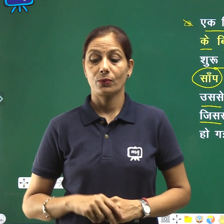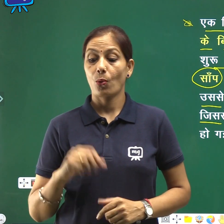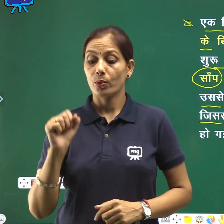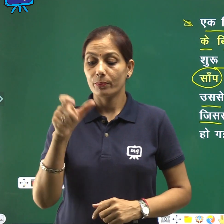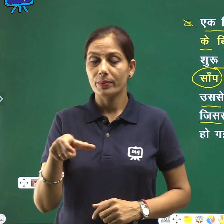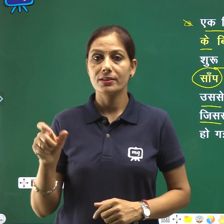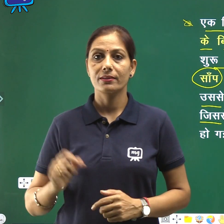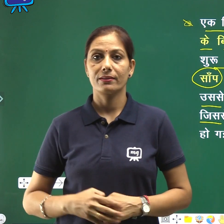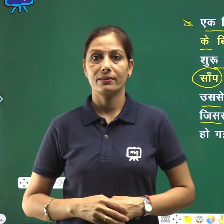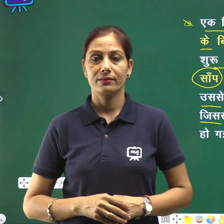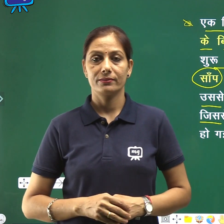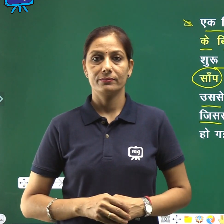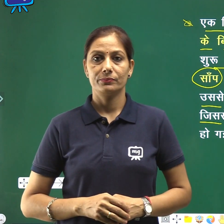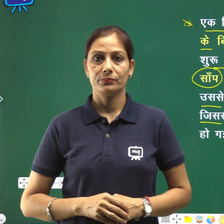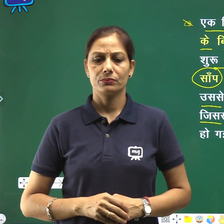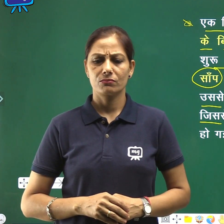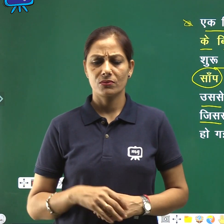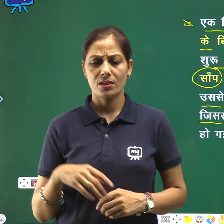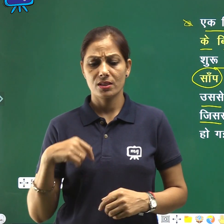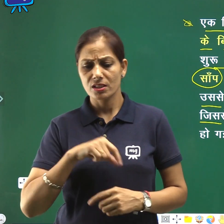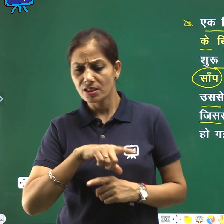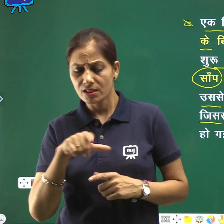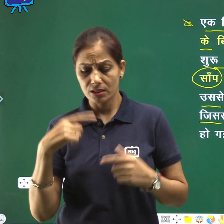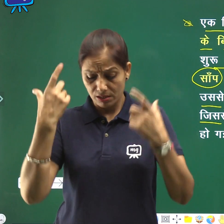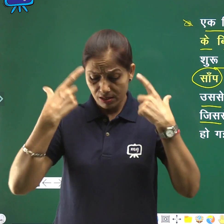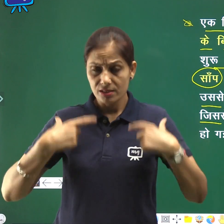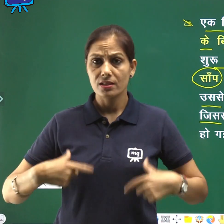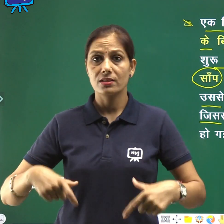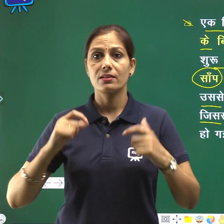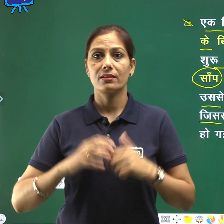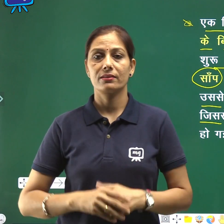उनकी सारी देह अर्थात शरीर